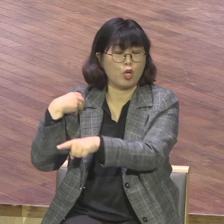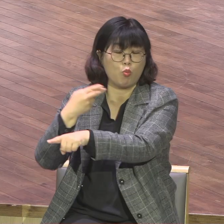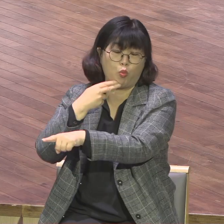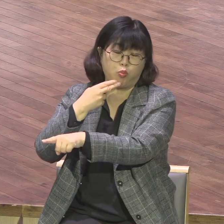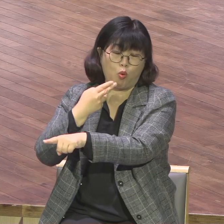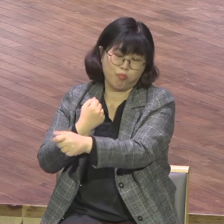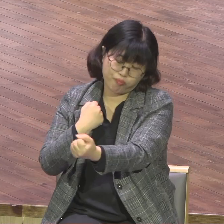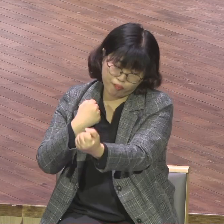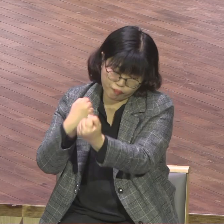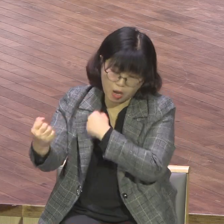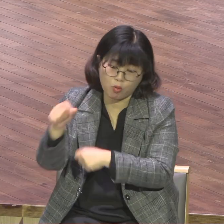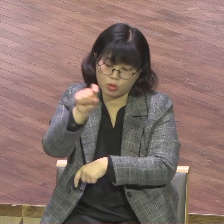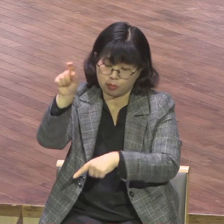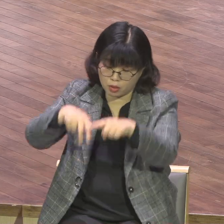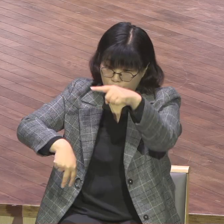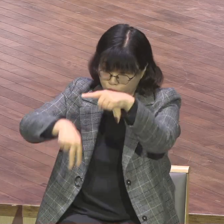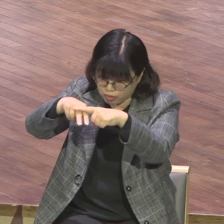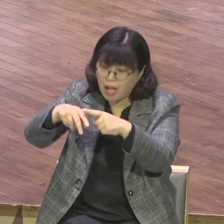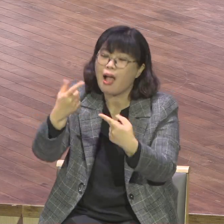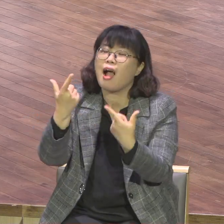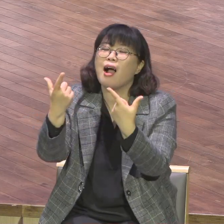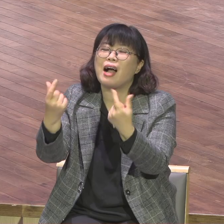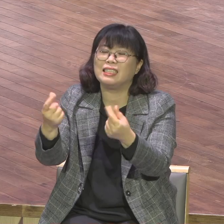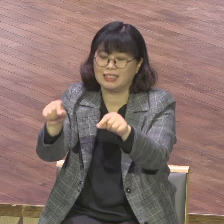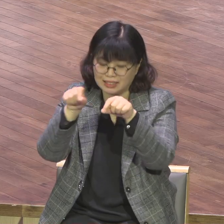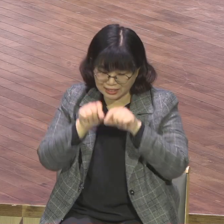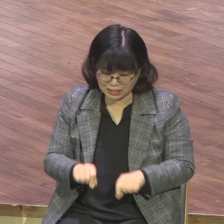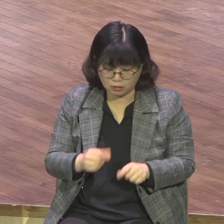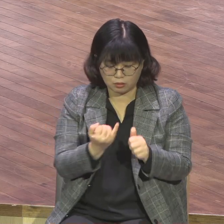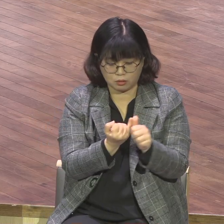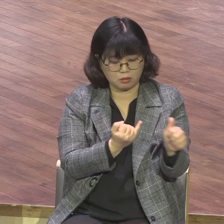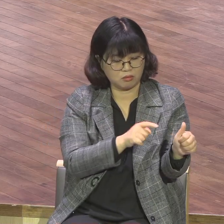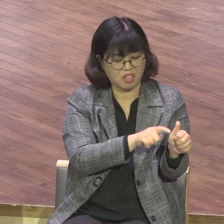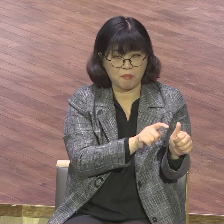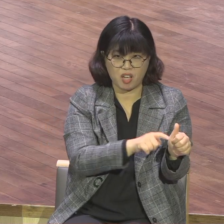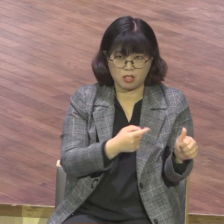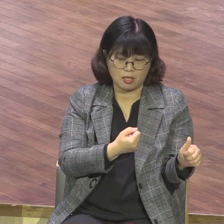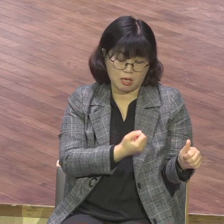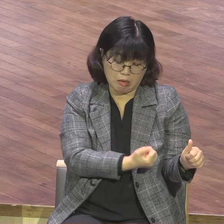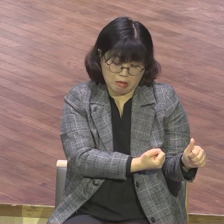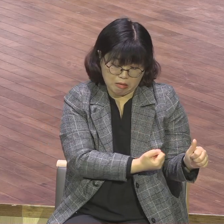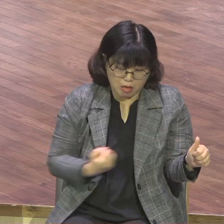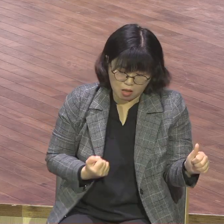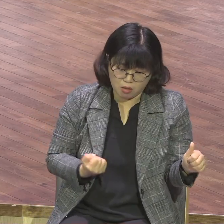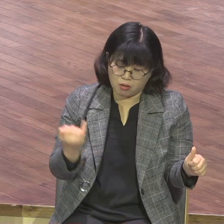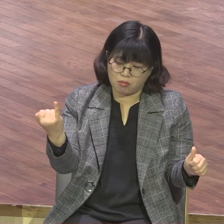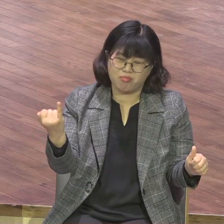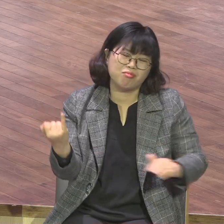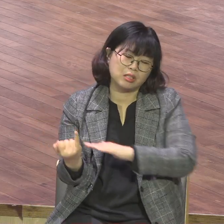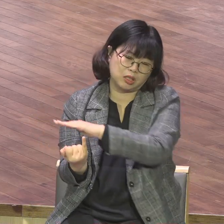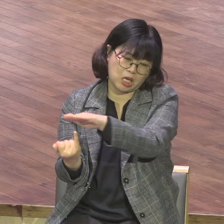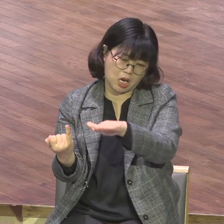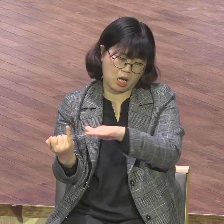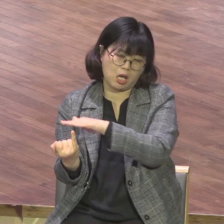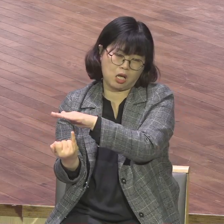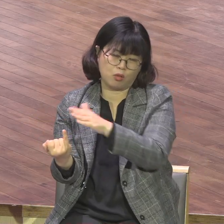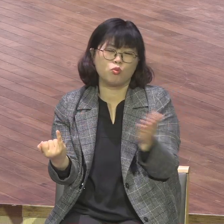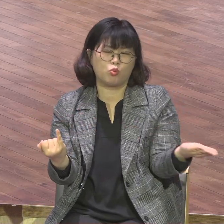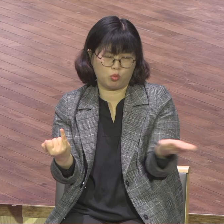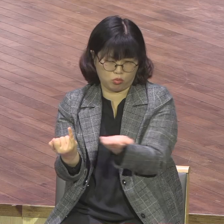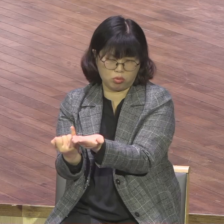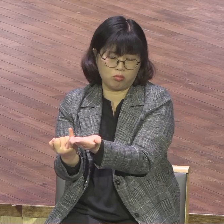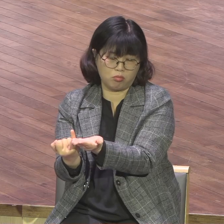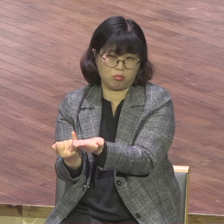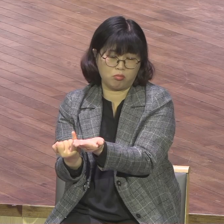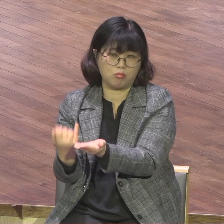아내에게 하는 거예요. 완전 희생적 사랑. 남편이 아내 사랑하기를 이와 같이 하라는 것입니다. 사도 바울은